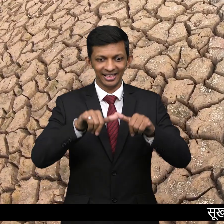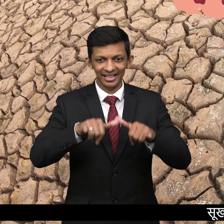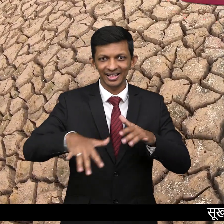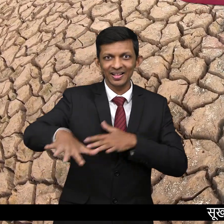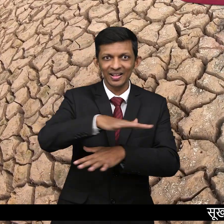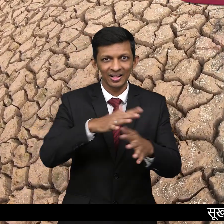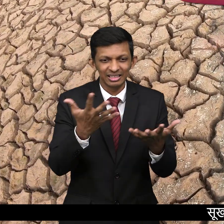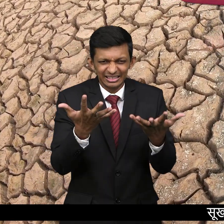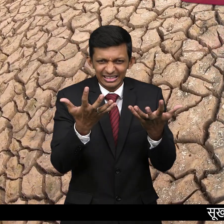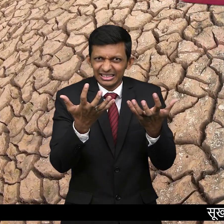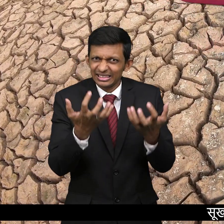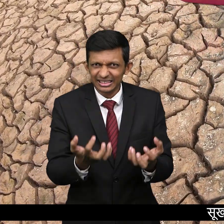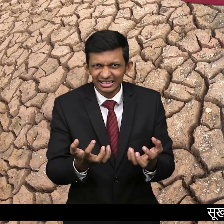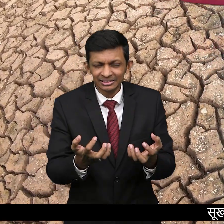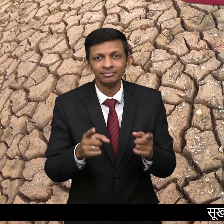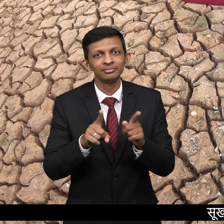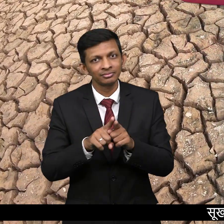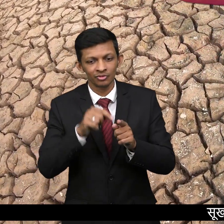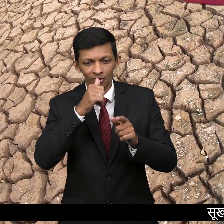सूखा और बाढ़।